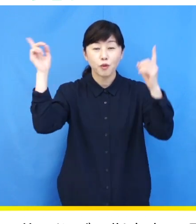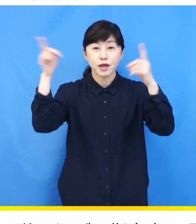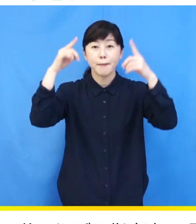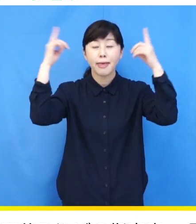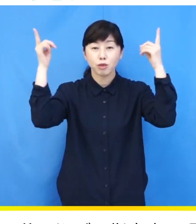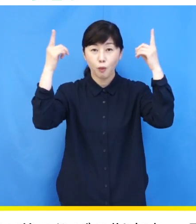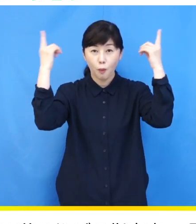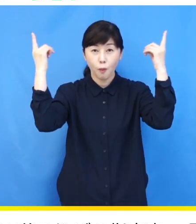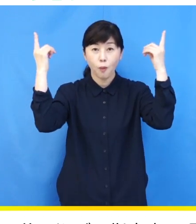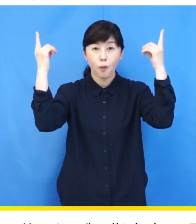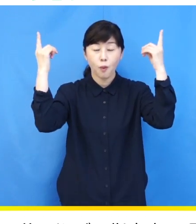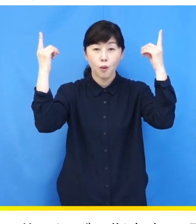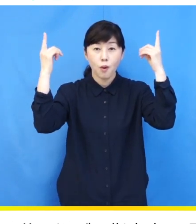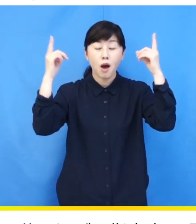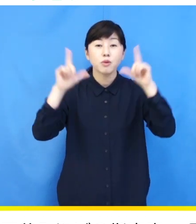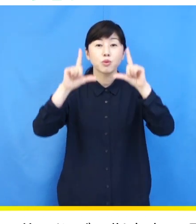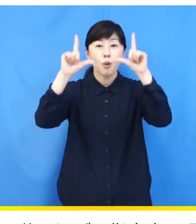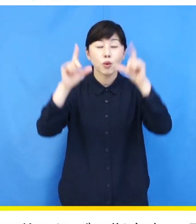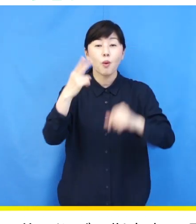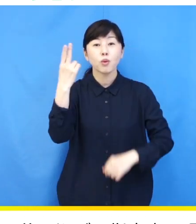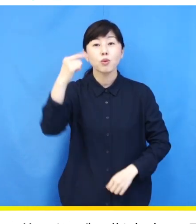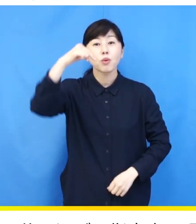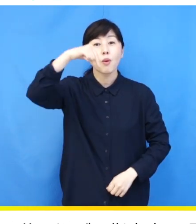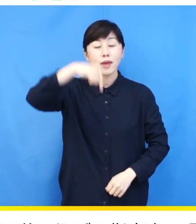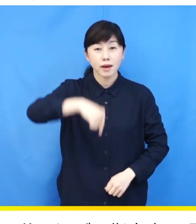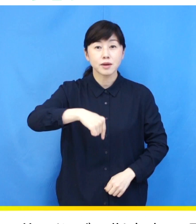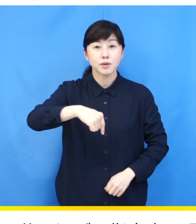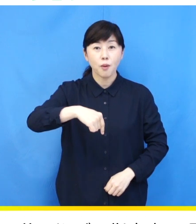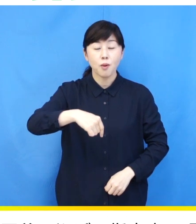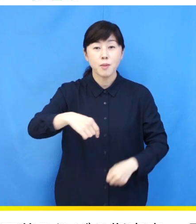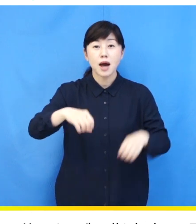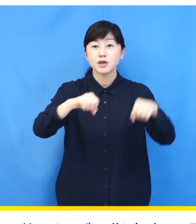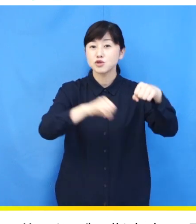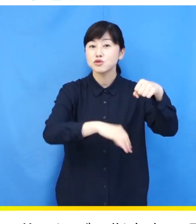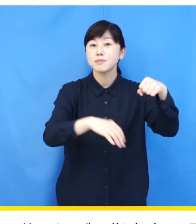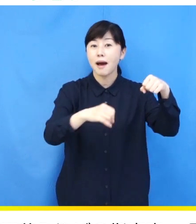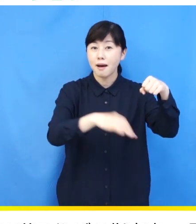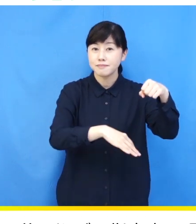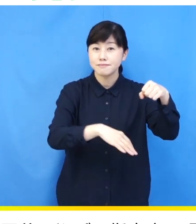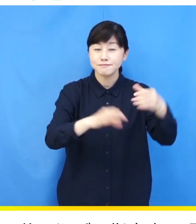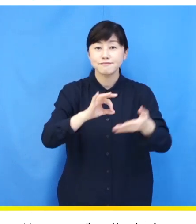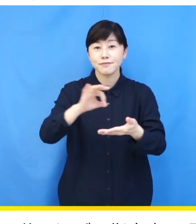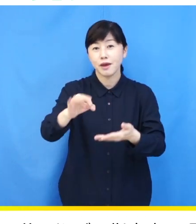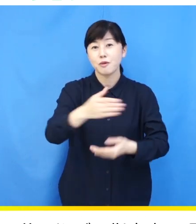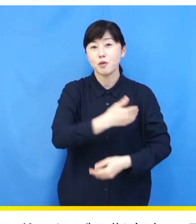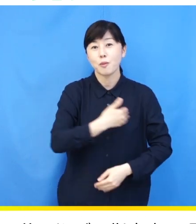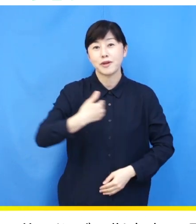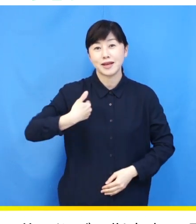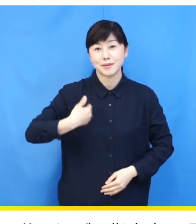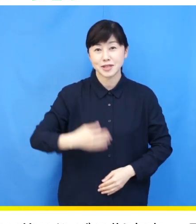一部スーパーマーケットなどで購入することができます